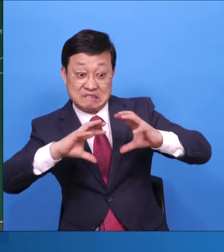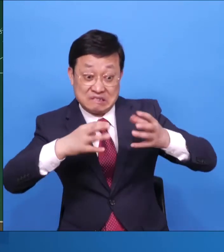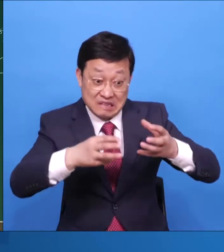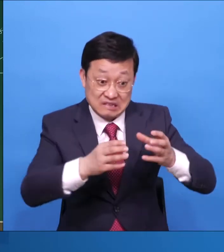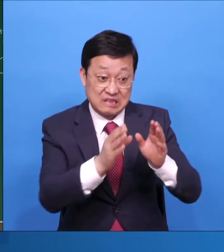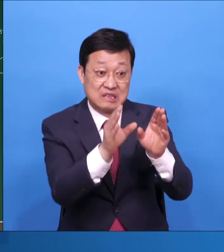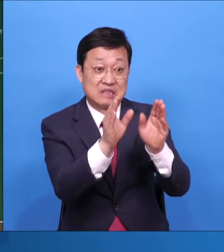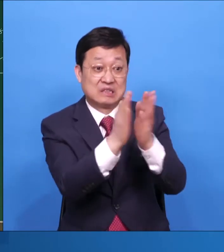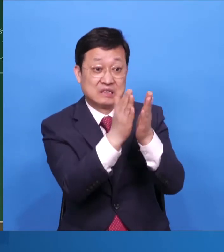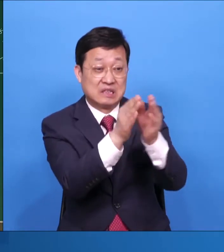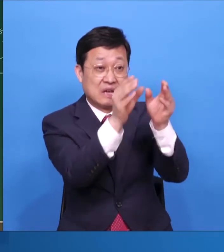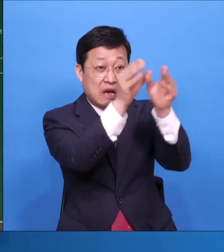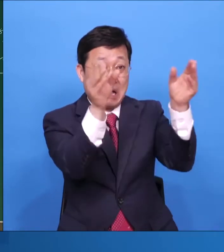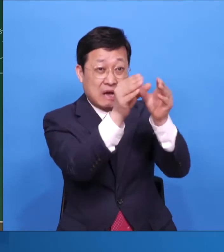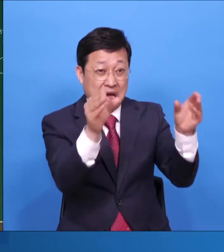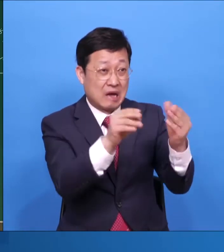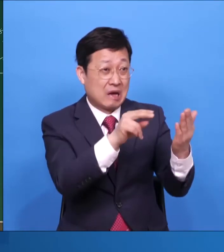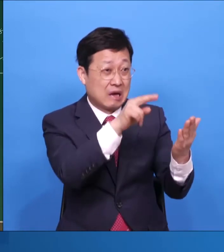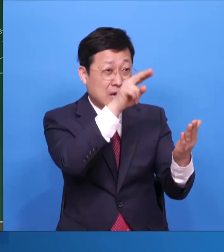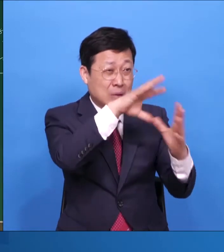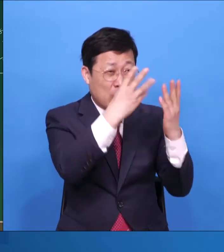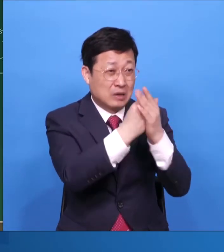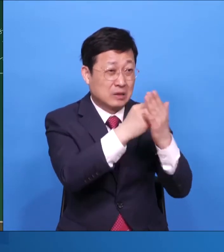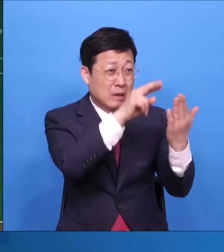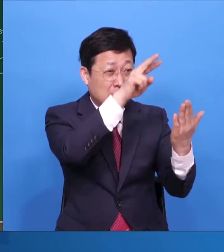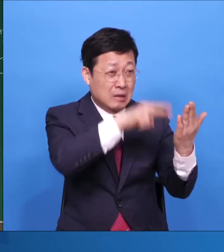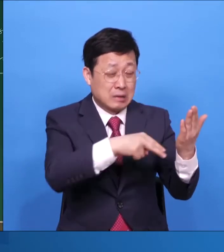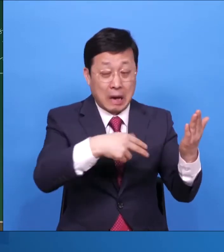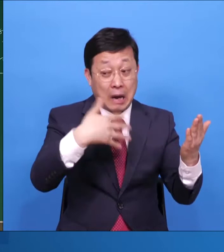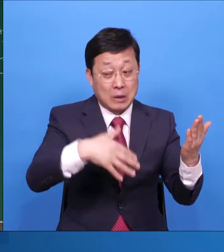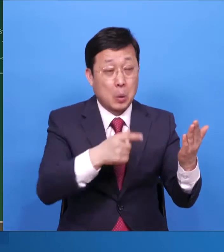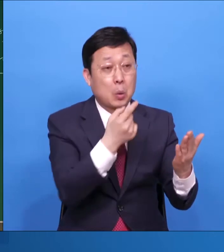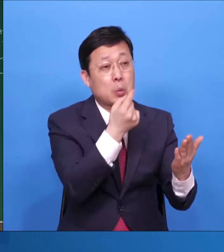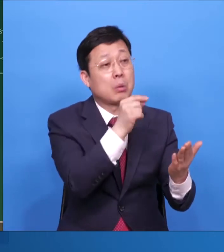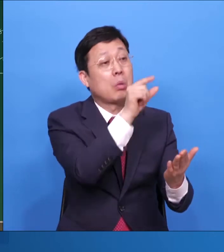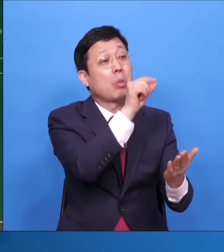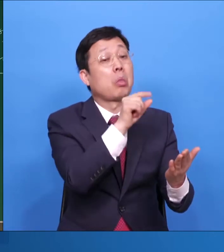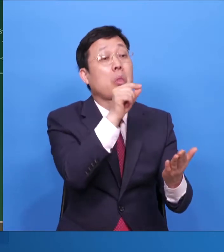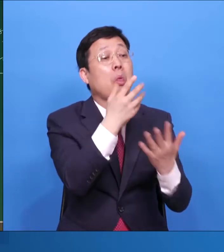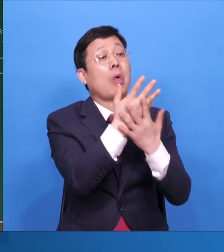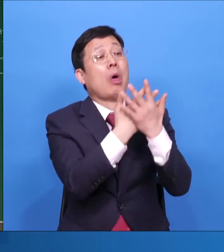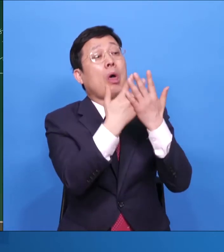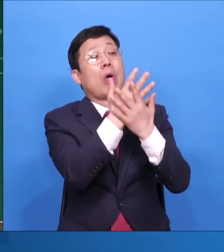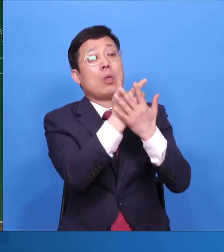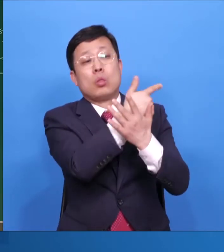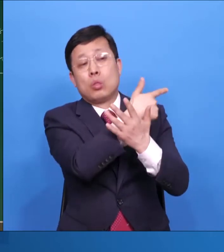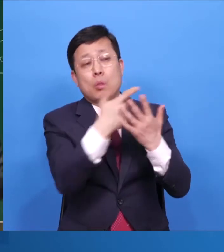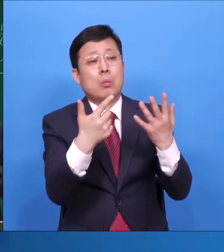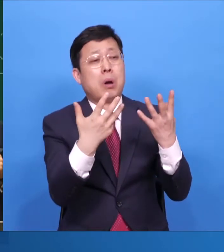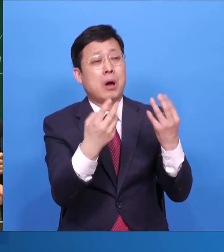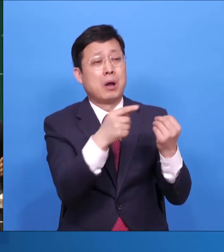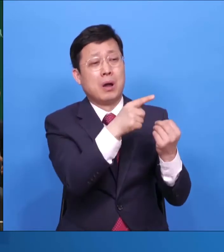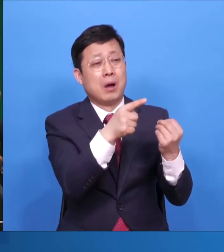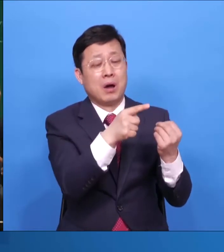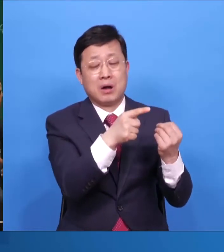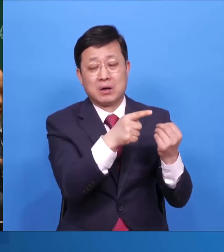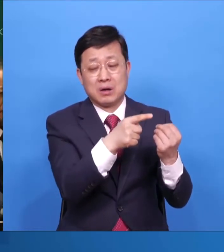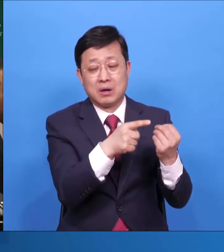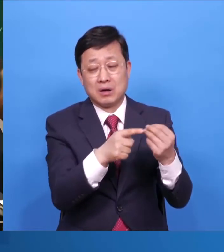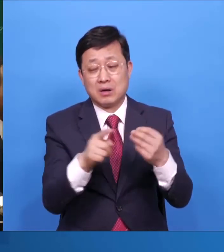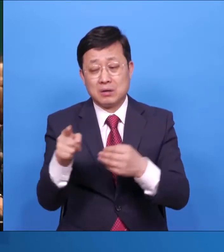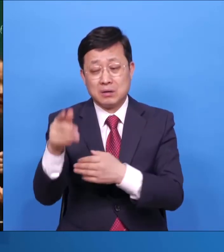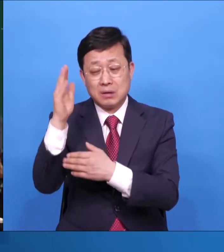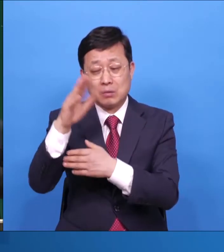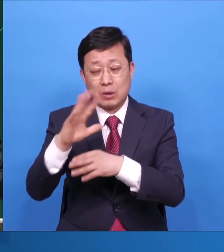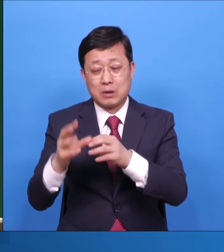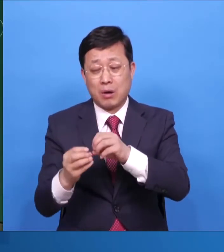다 읽어보지도 않고 지껄이고 이렇게 합니다 이렇게. Vemos que hay grandes libros acerca de las ideologías. Y son confundidos, hay demasiados contenidos de esto.